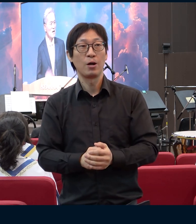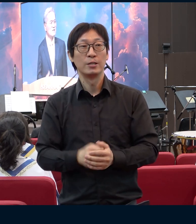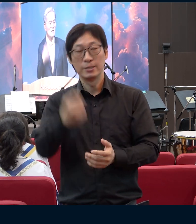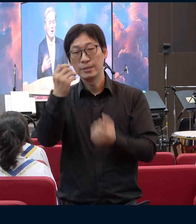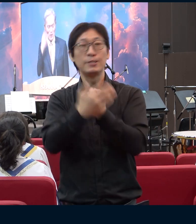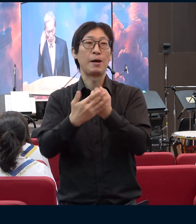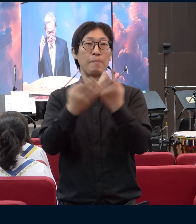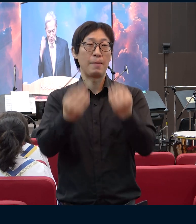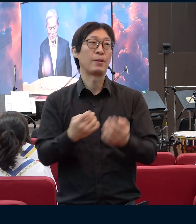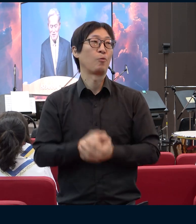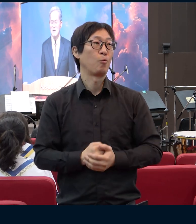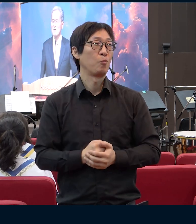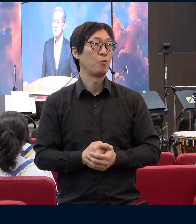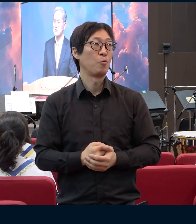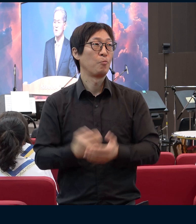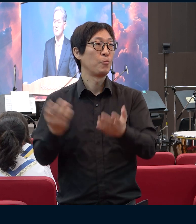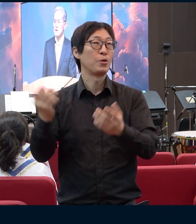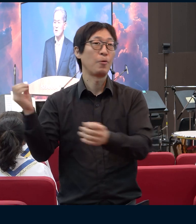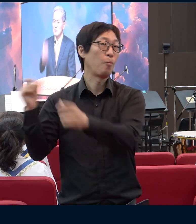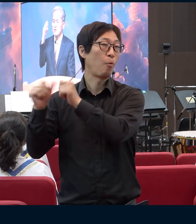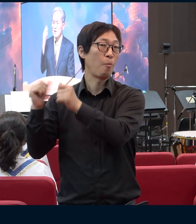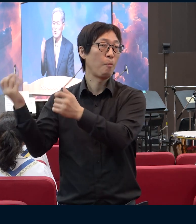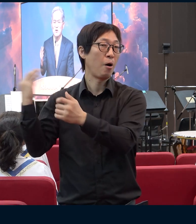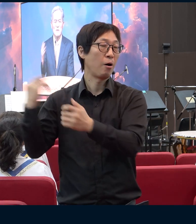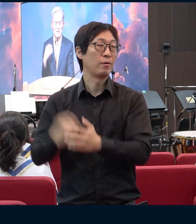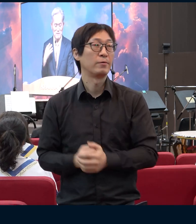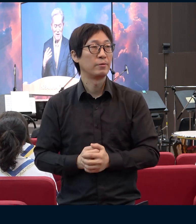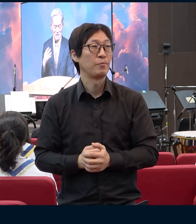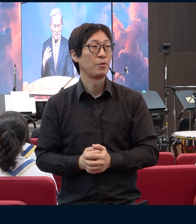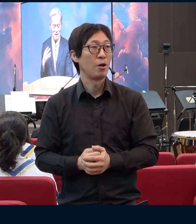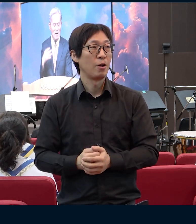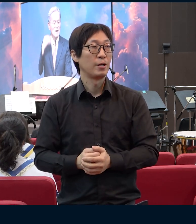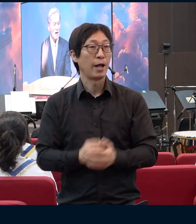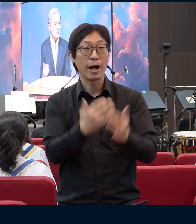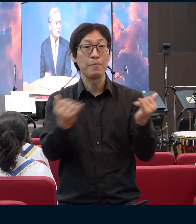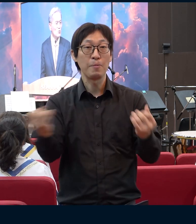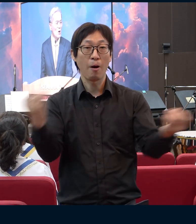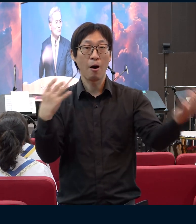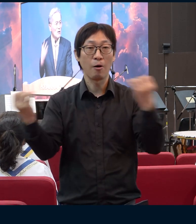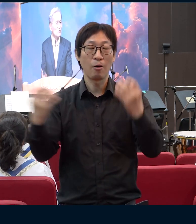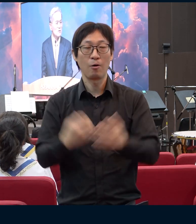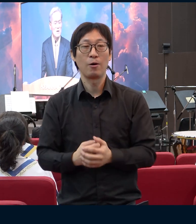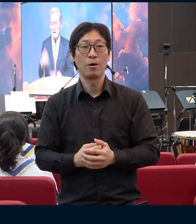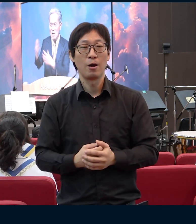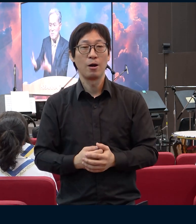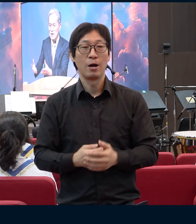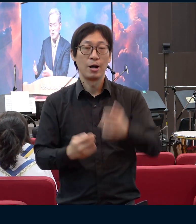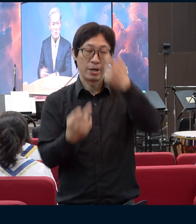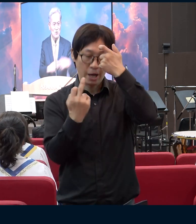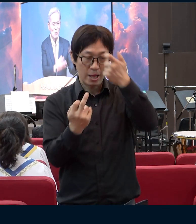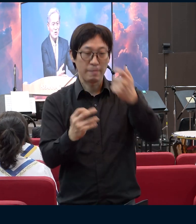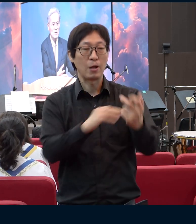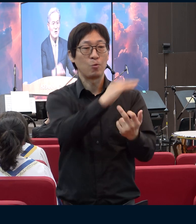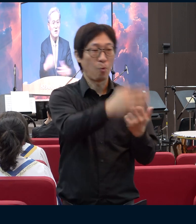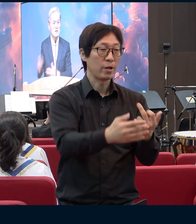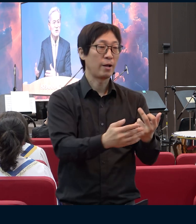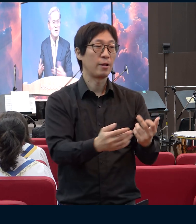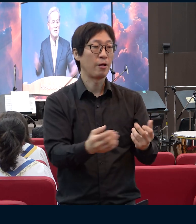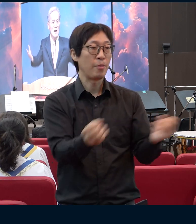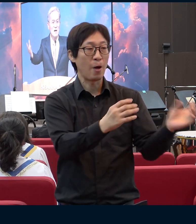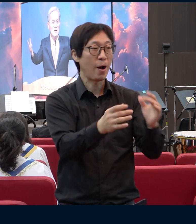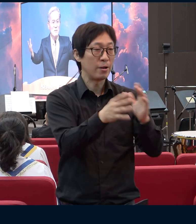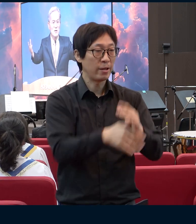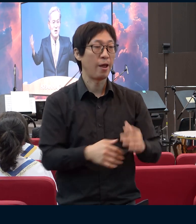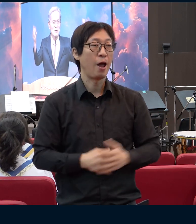여기저기에서 겟세마네 영성 이 얘기하면서 그 특세를 통해서 받은 은혜를 갖다가 간증도 하고 나누는, 다락방에서 무슨 모임에서